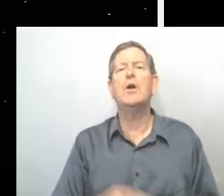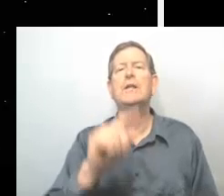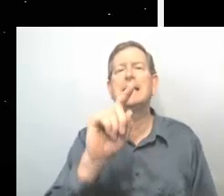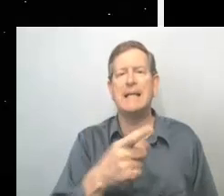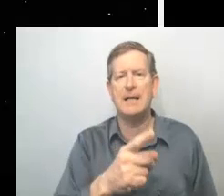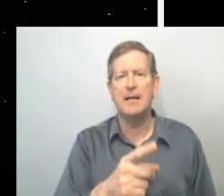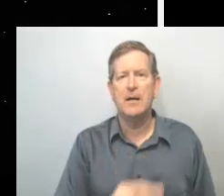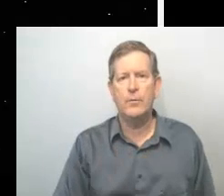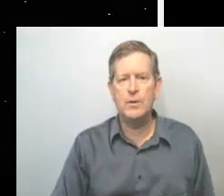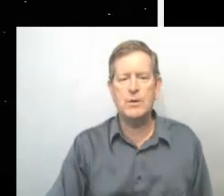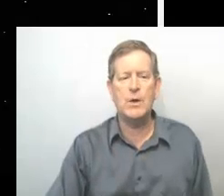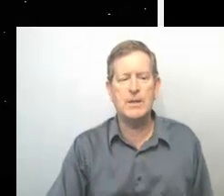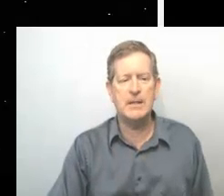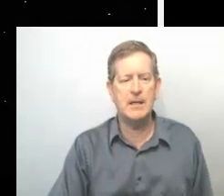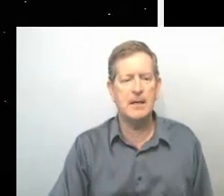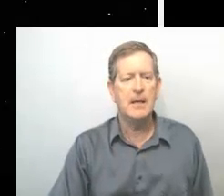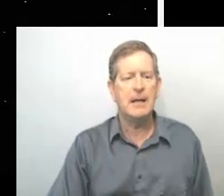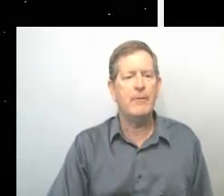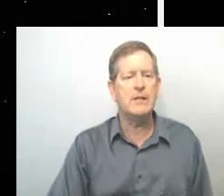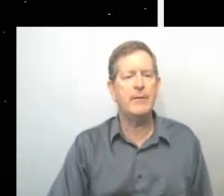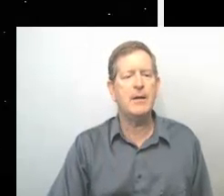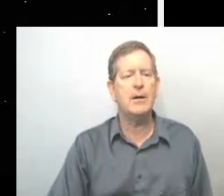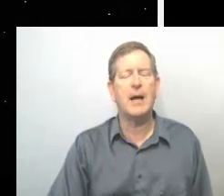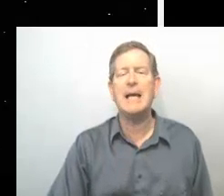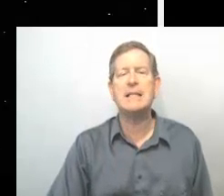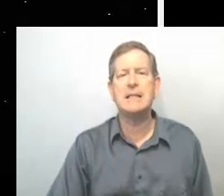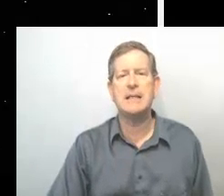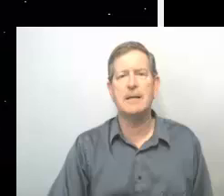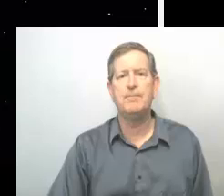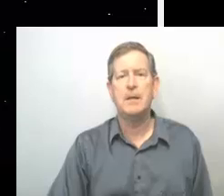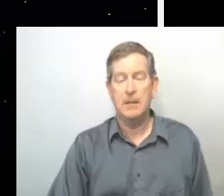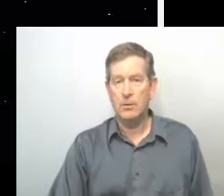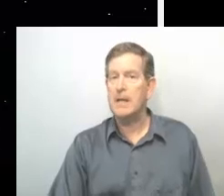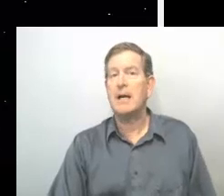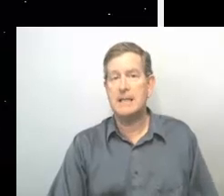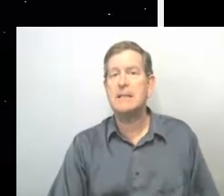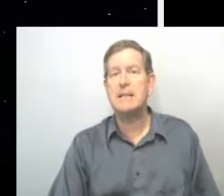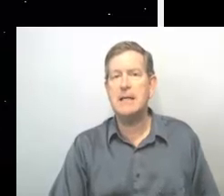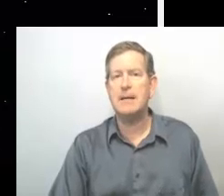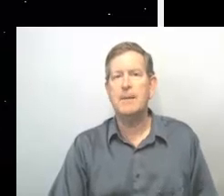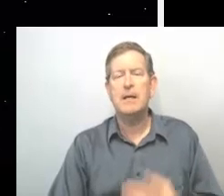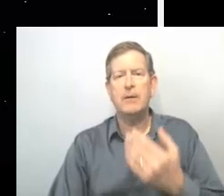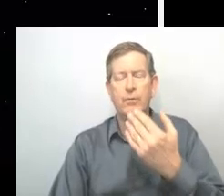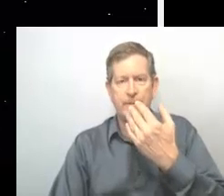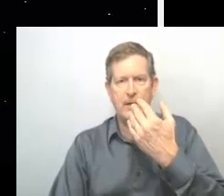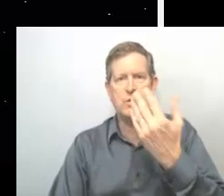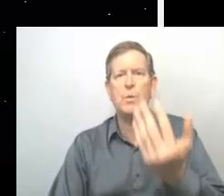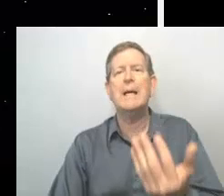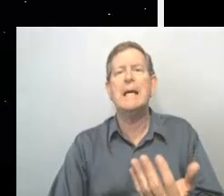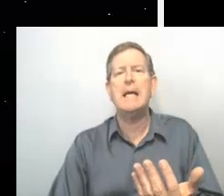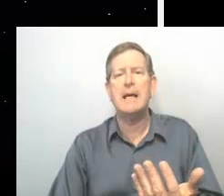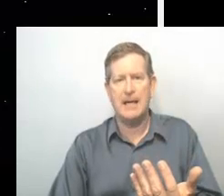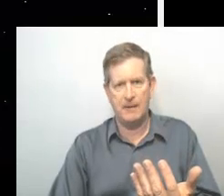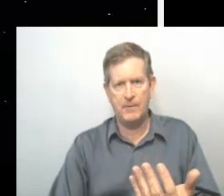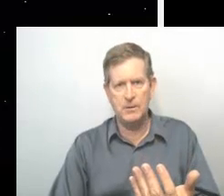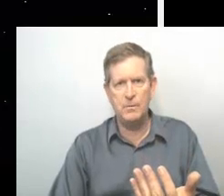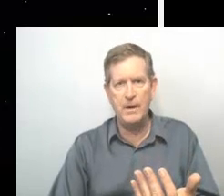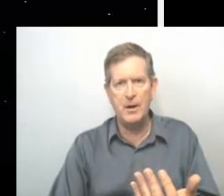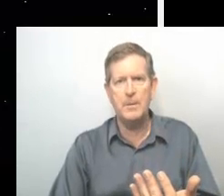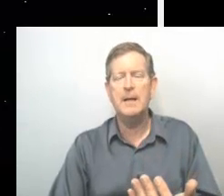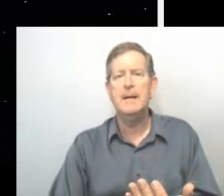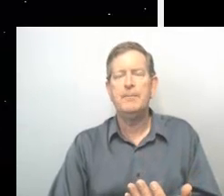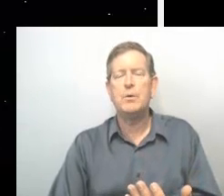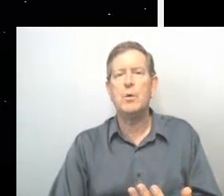vous sortez. Vous sortez. Là, vous avez rester. Ok, rester. Vous avez le son et à la fin